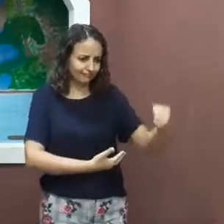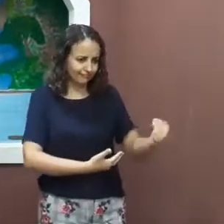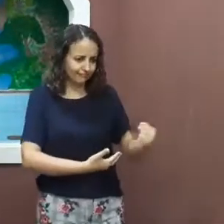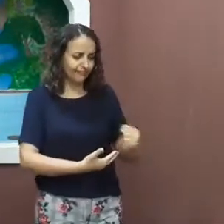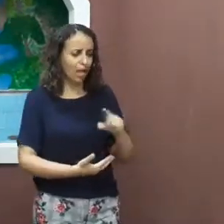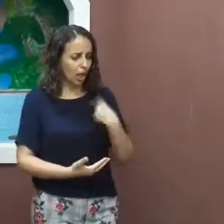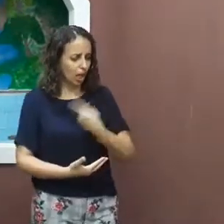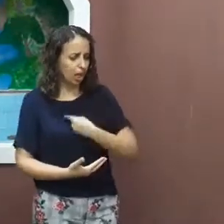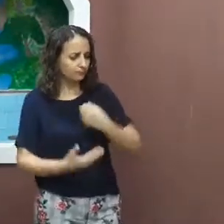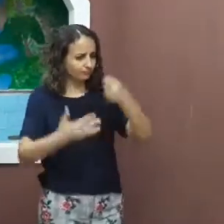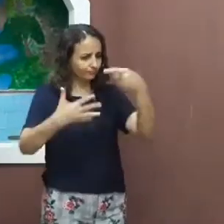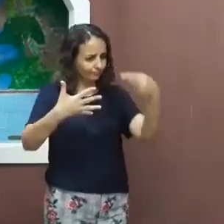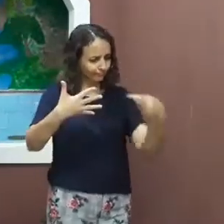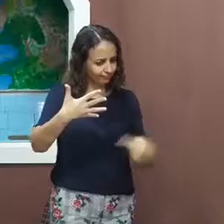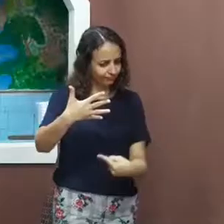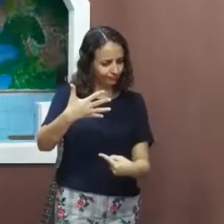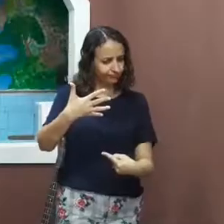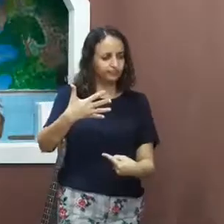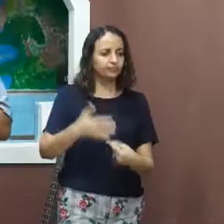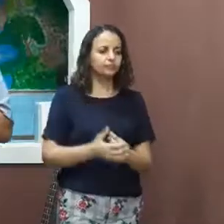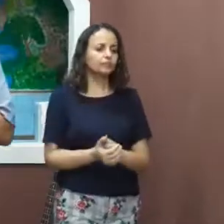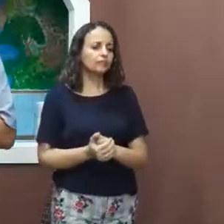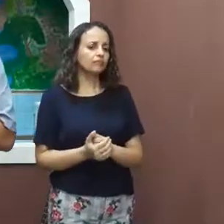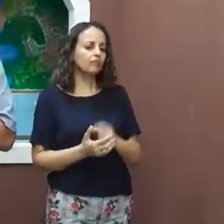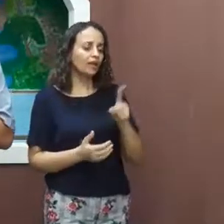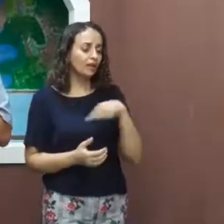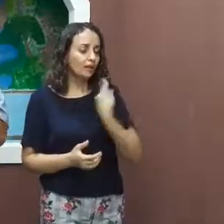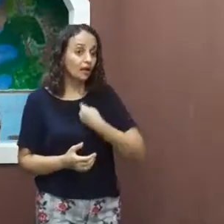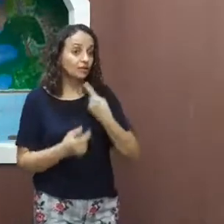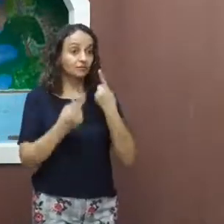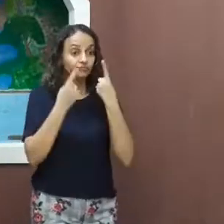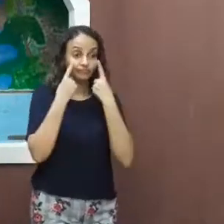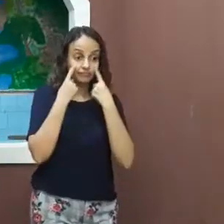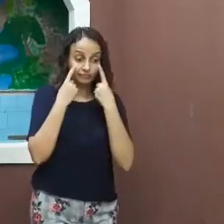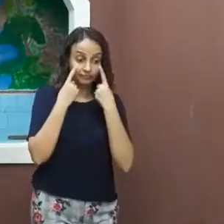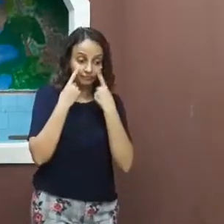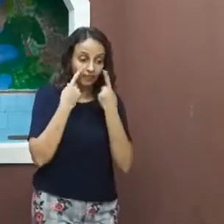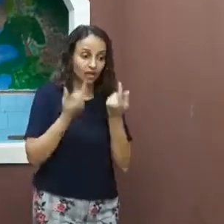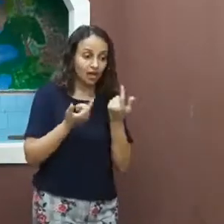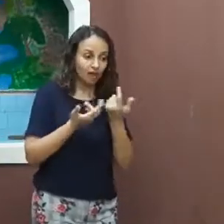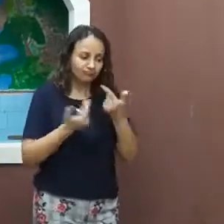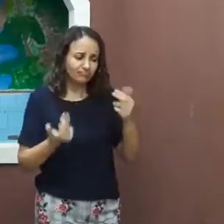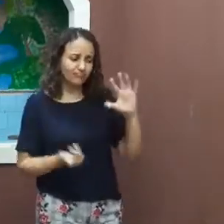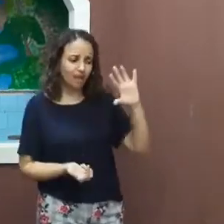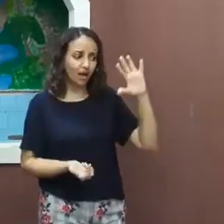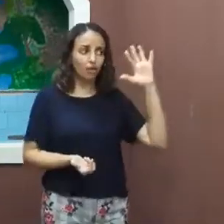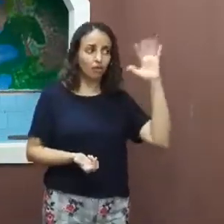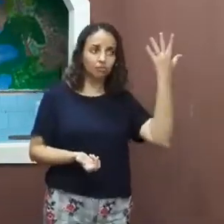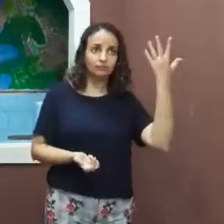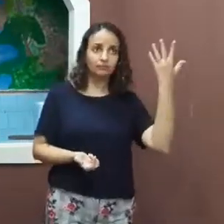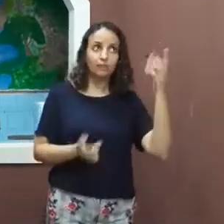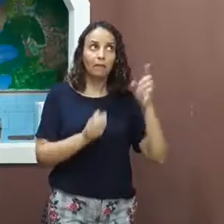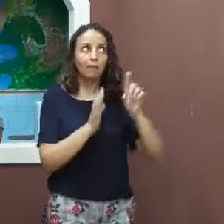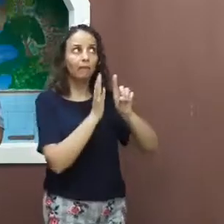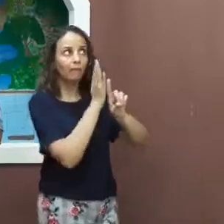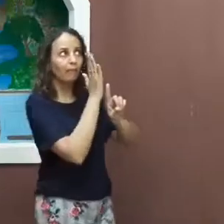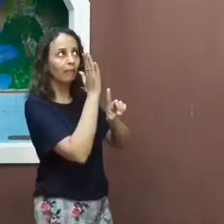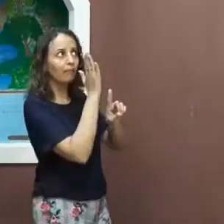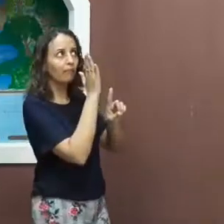mártires cristãos. E quando nós vemos uma situação como essa, nós podemos perguntar ao